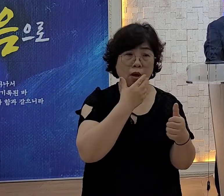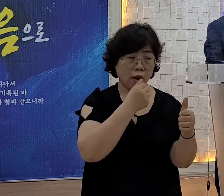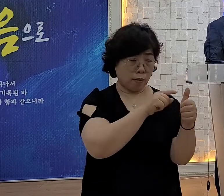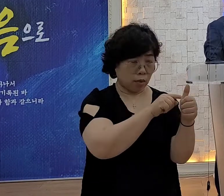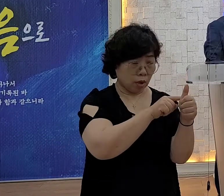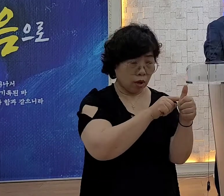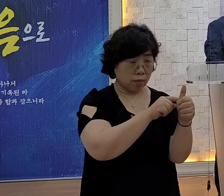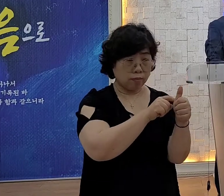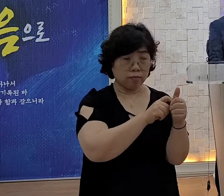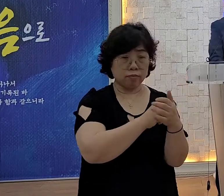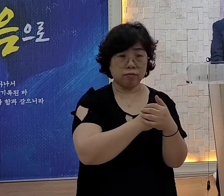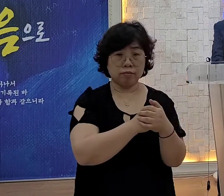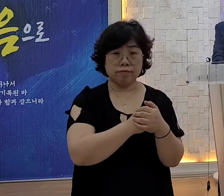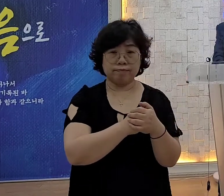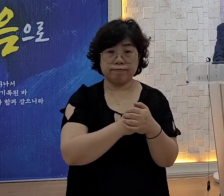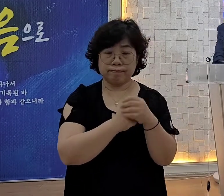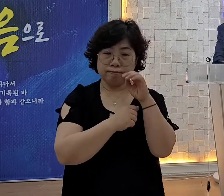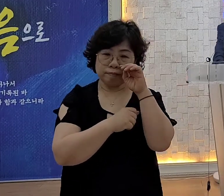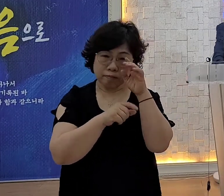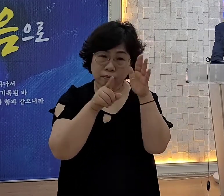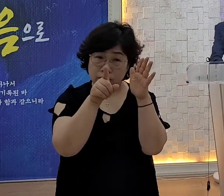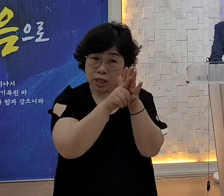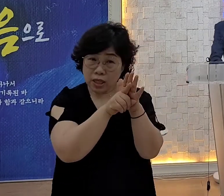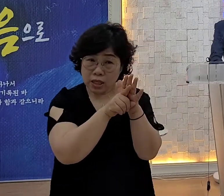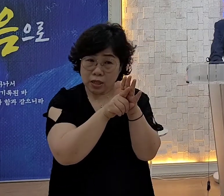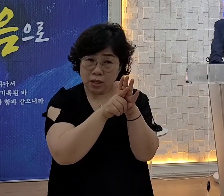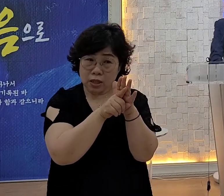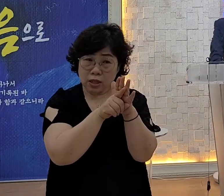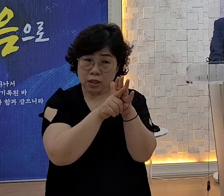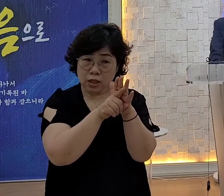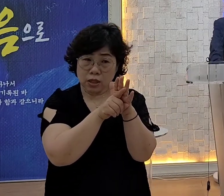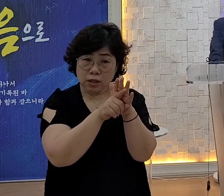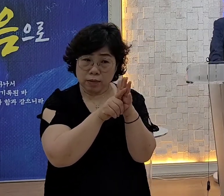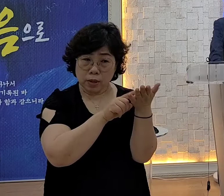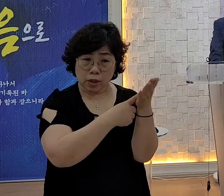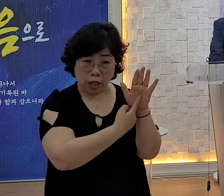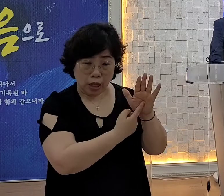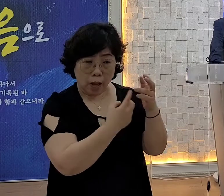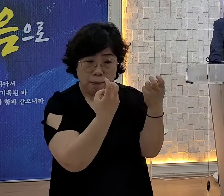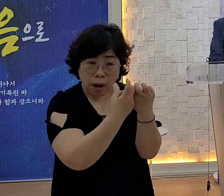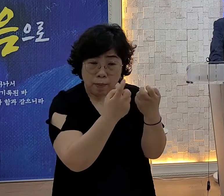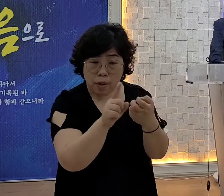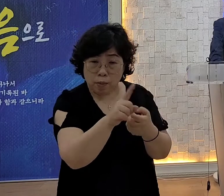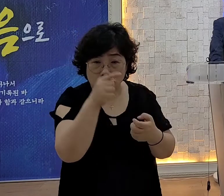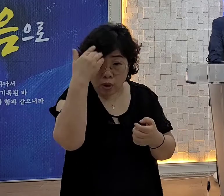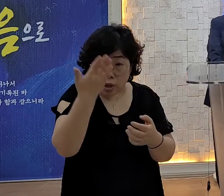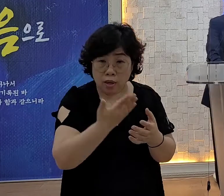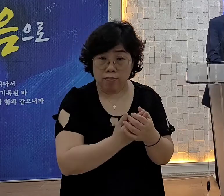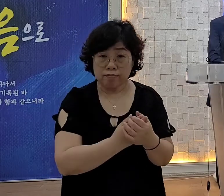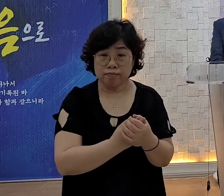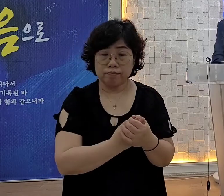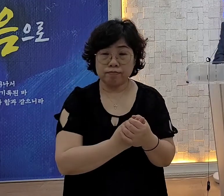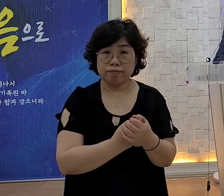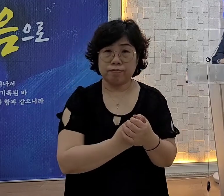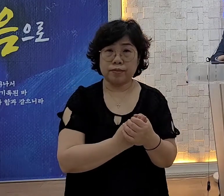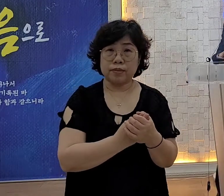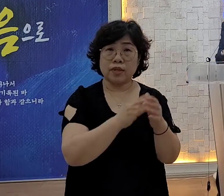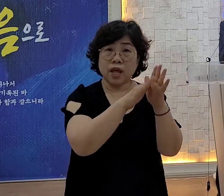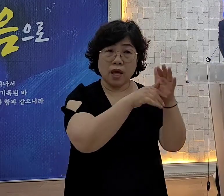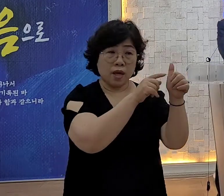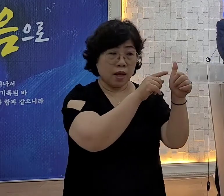모델이에요. 자, 이 믿음이 무엇으로 드러났냐가 정말 중요하잖아요. 여러분, 그